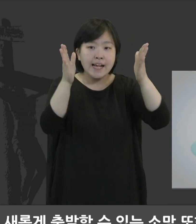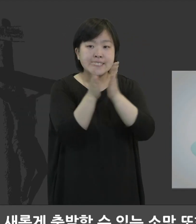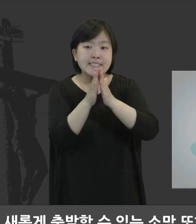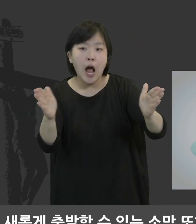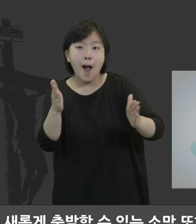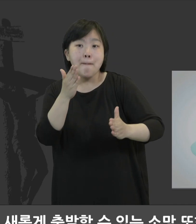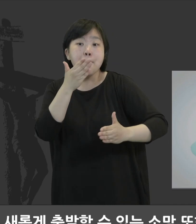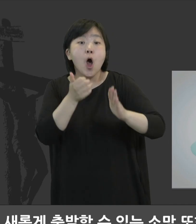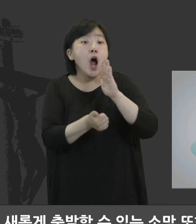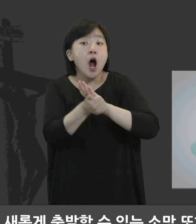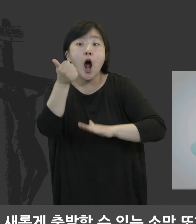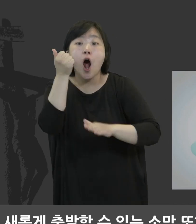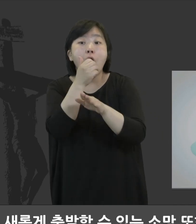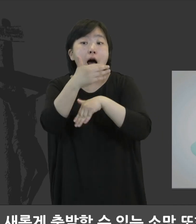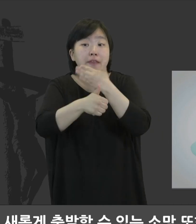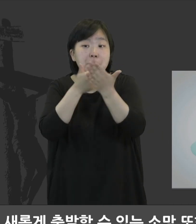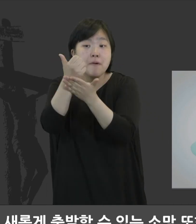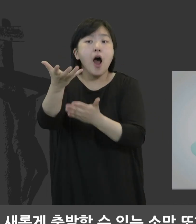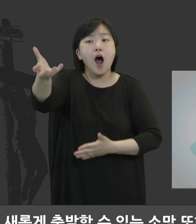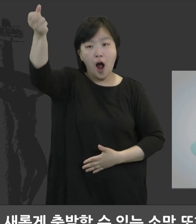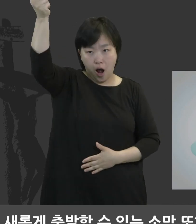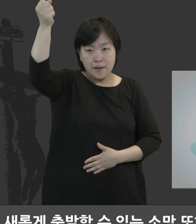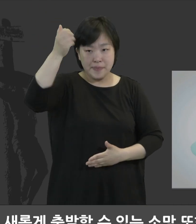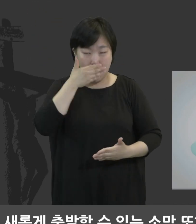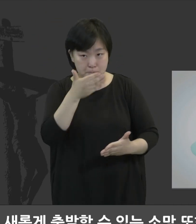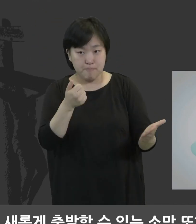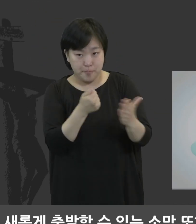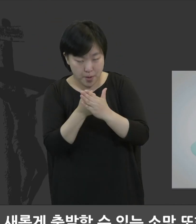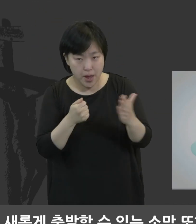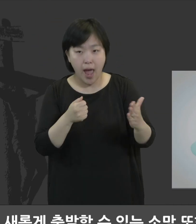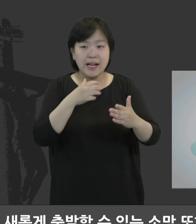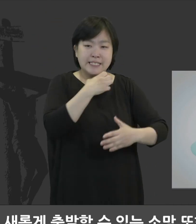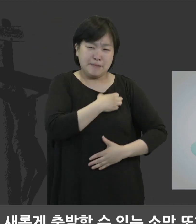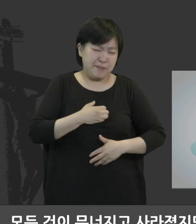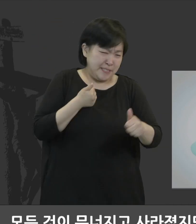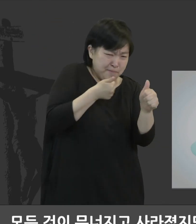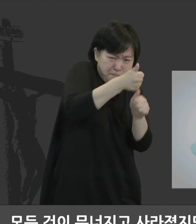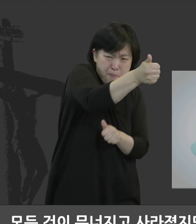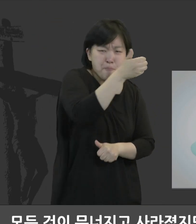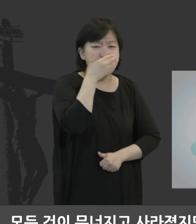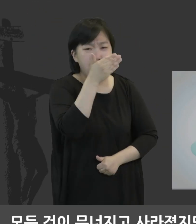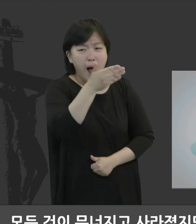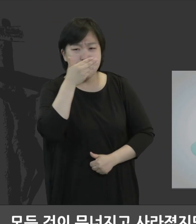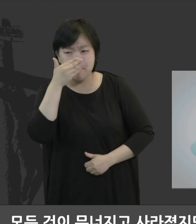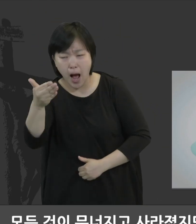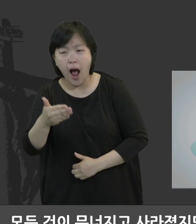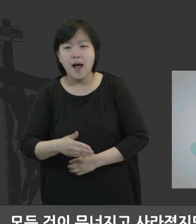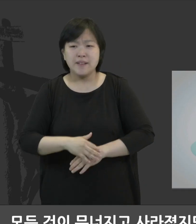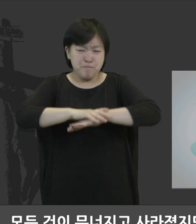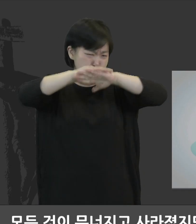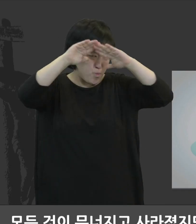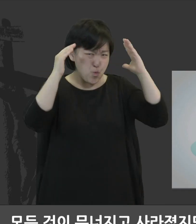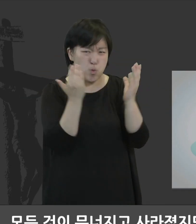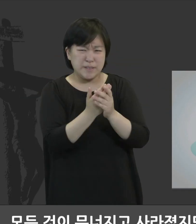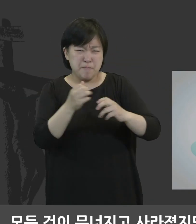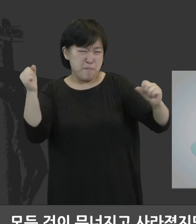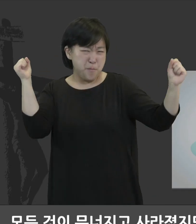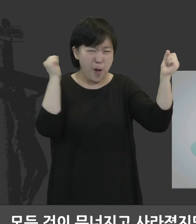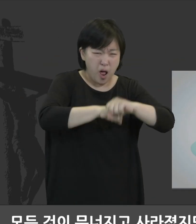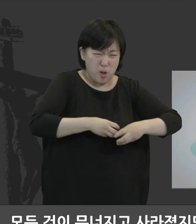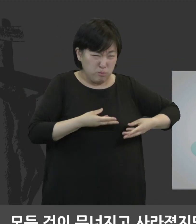그 주권에 있기에 슬픔에서 벗어나 꿈꿀 수 있는 것이죠. 모든 것이 무너지고